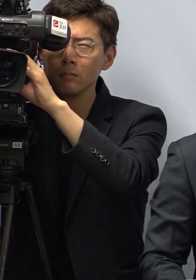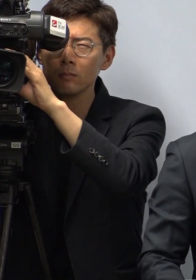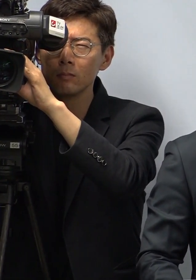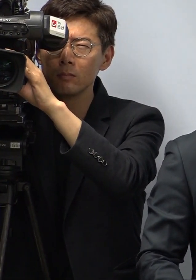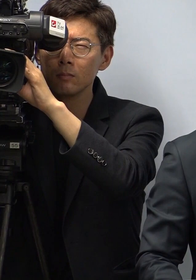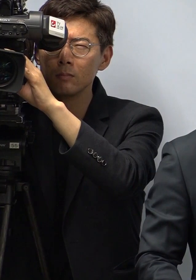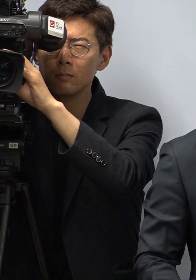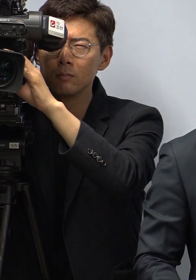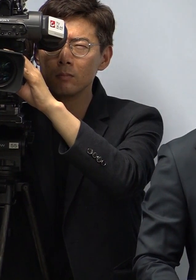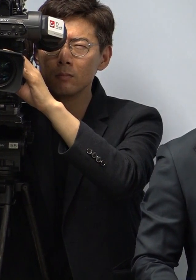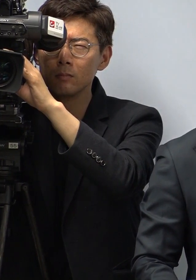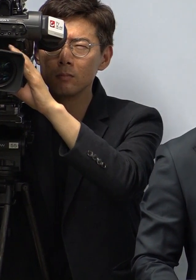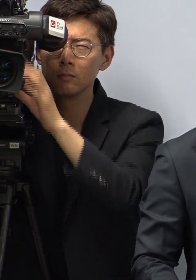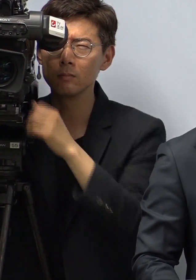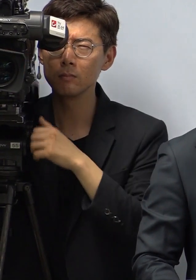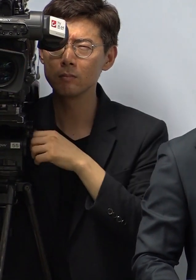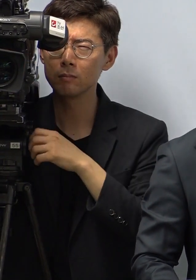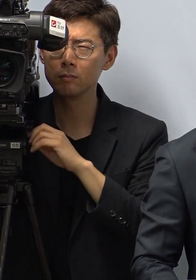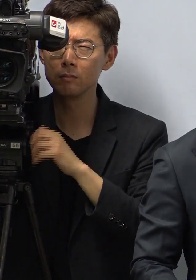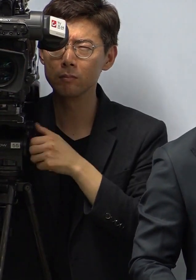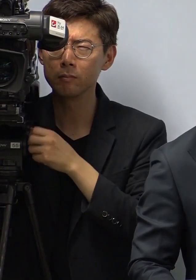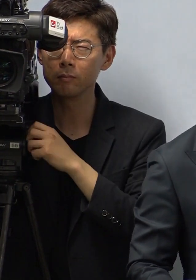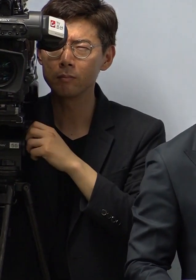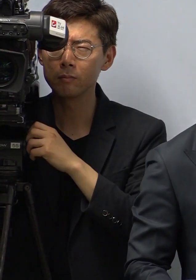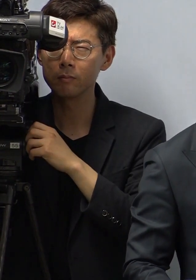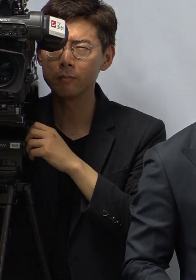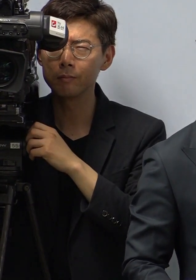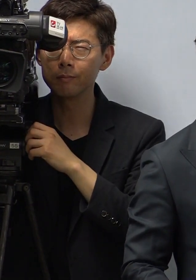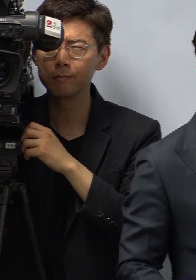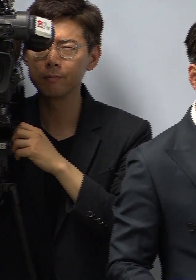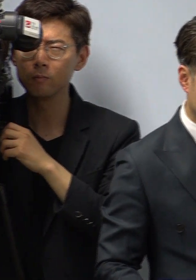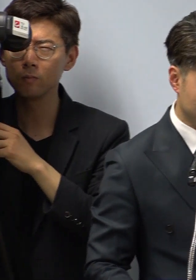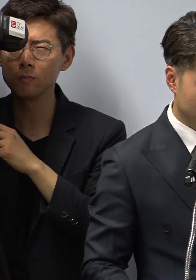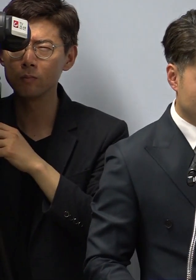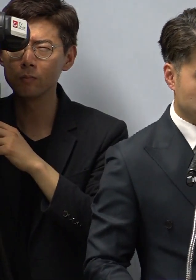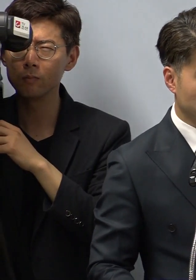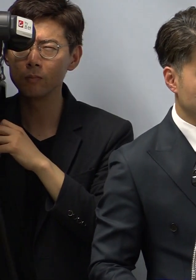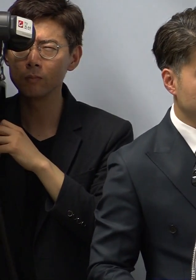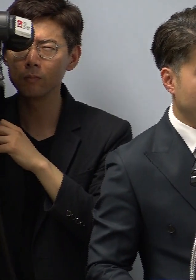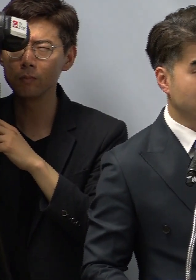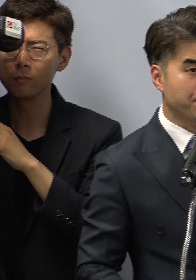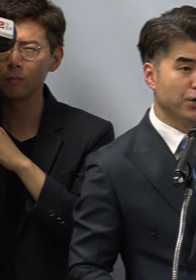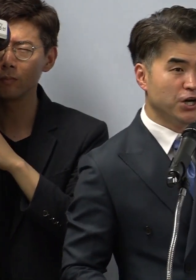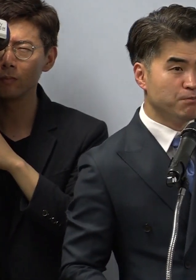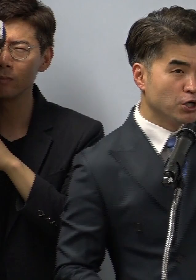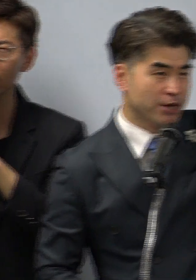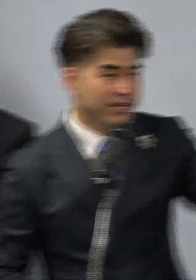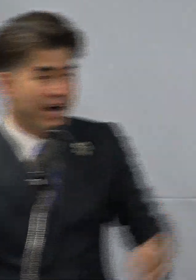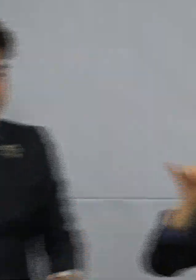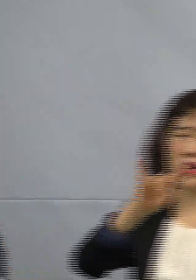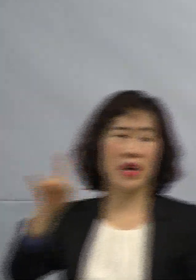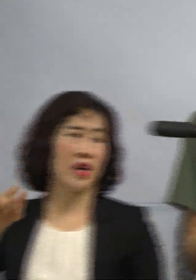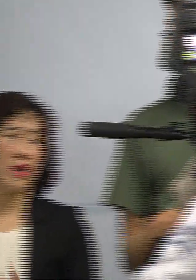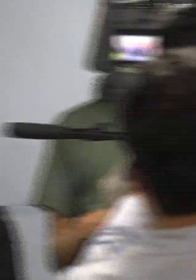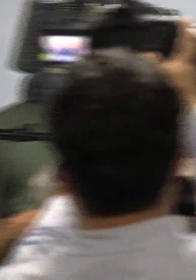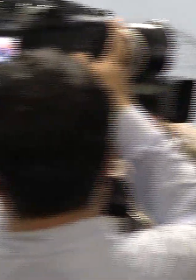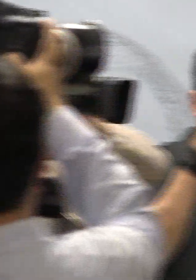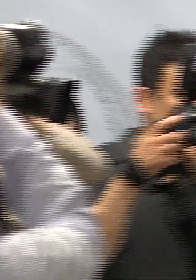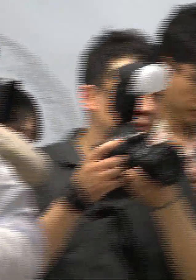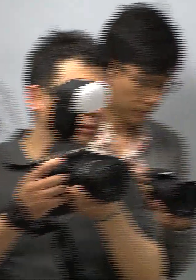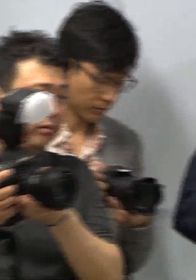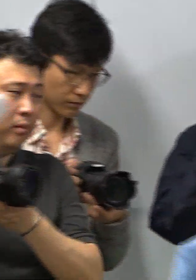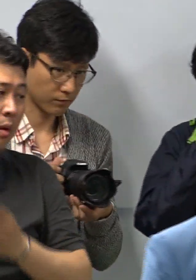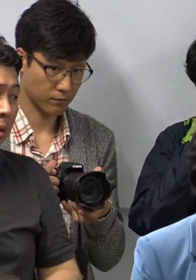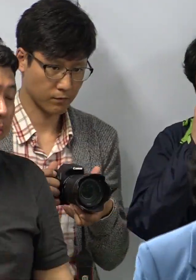대표, 이 시대의 진정한 여성 리더 주단크 추미애 대표를 모십니다.